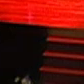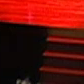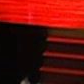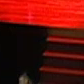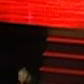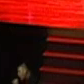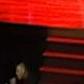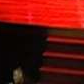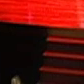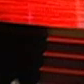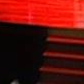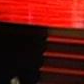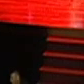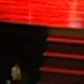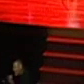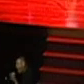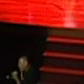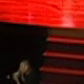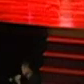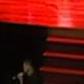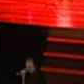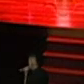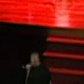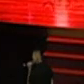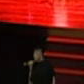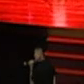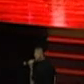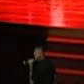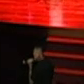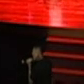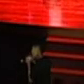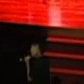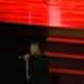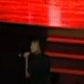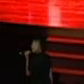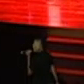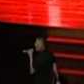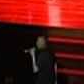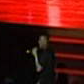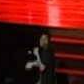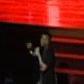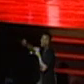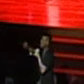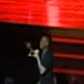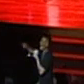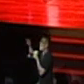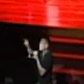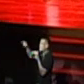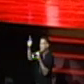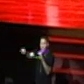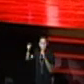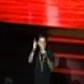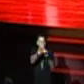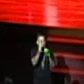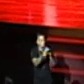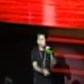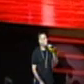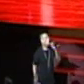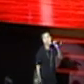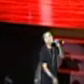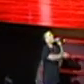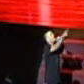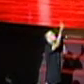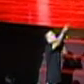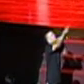por vivir bien, que vivir bien engañados. Sé que lo que tiene mi familia no se compra, la mano de un campesino no